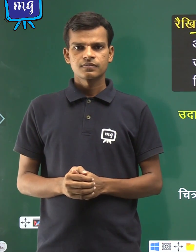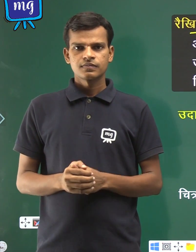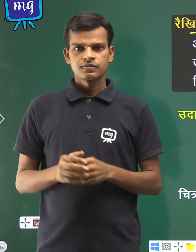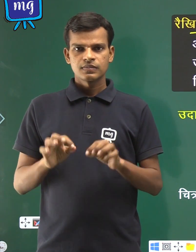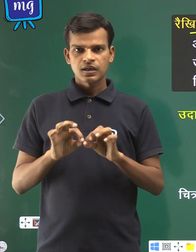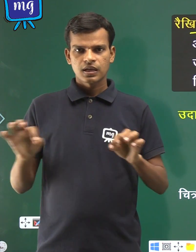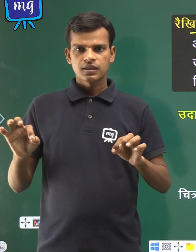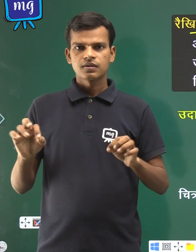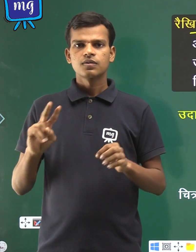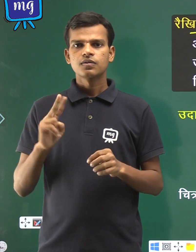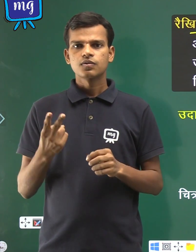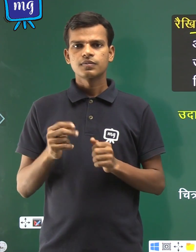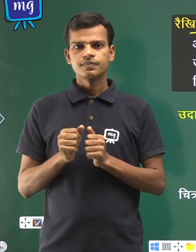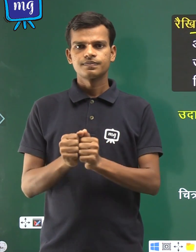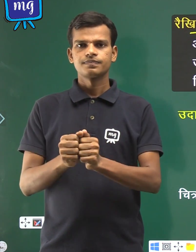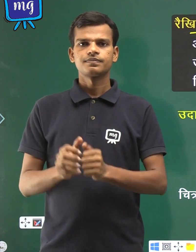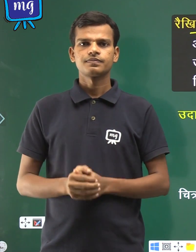रेखिक युग्म